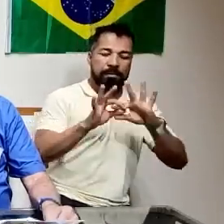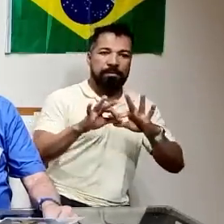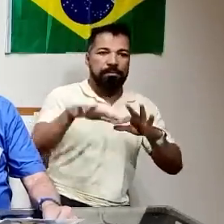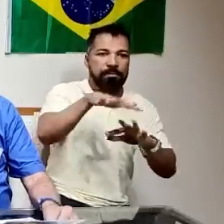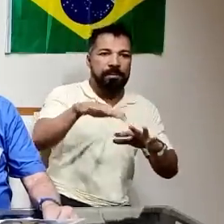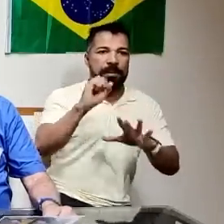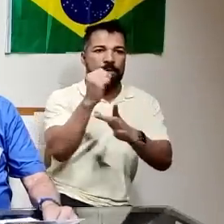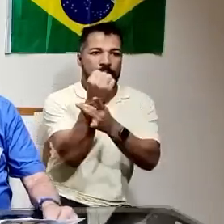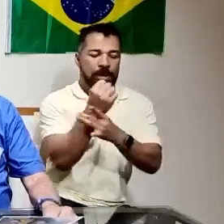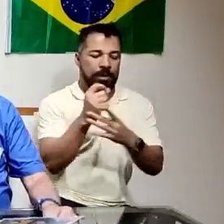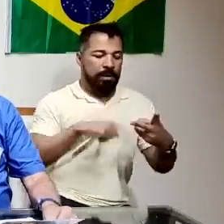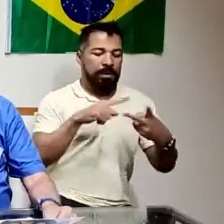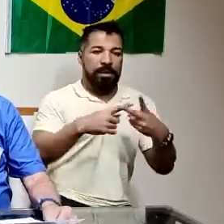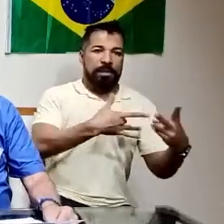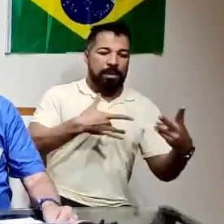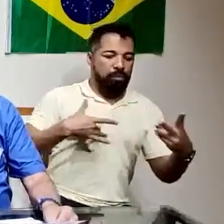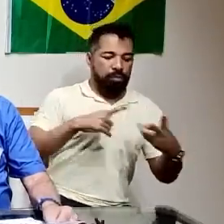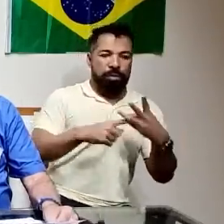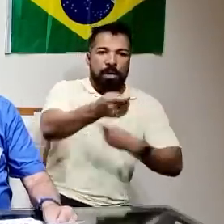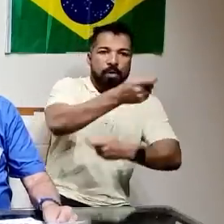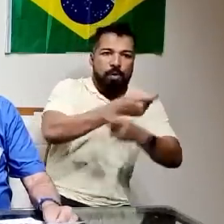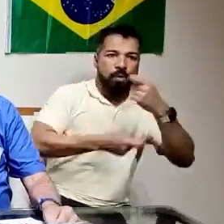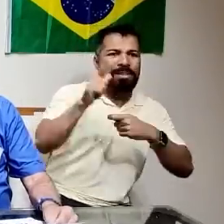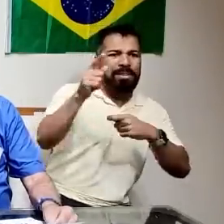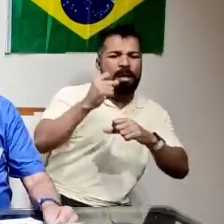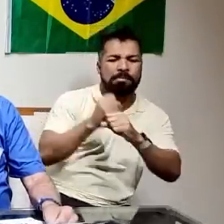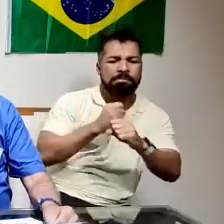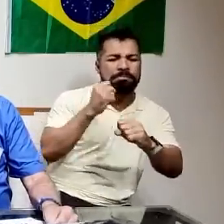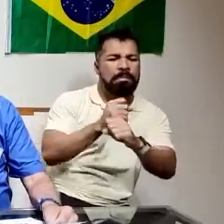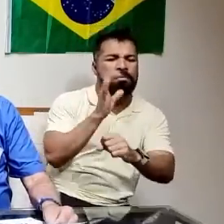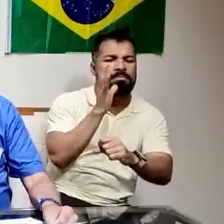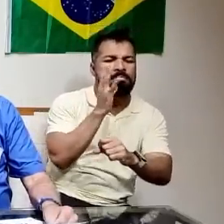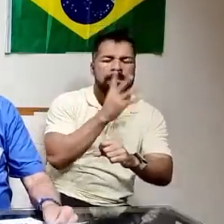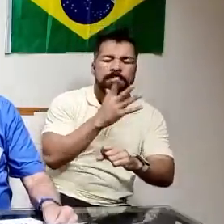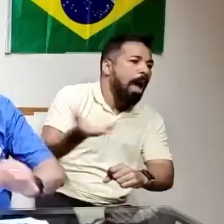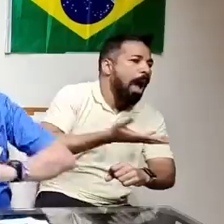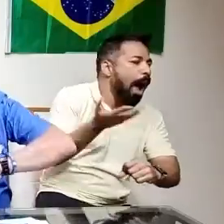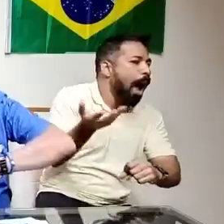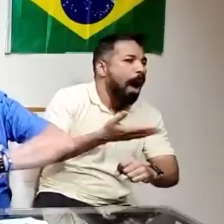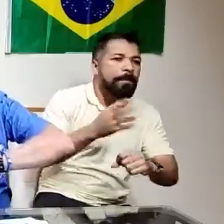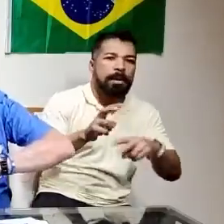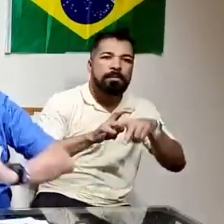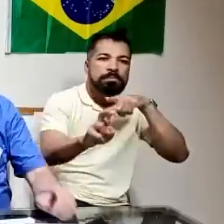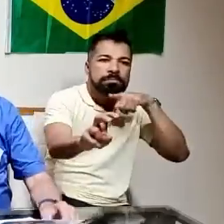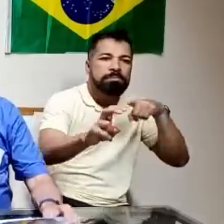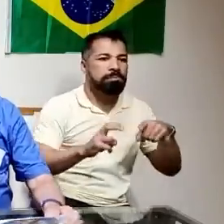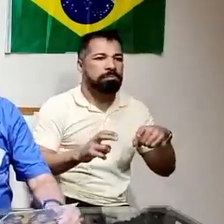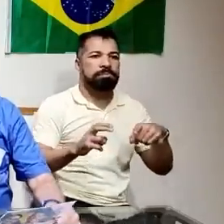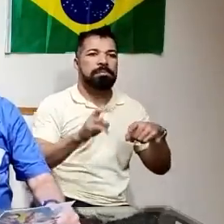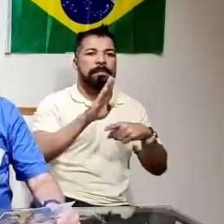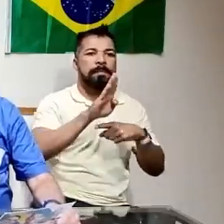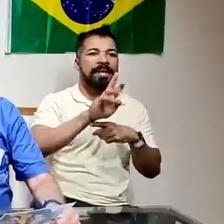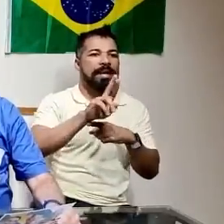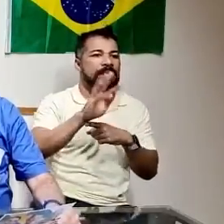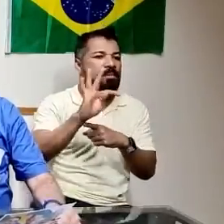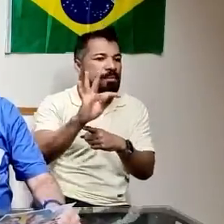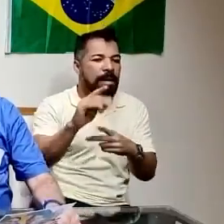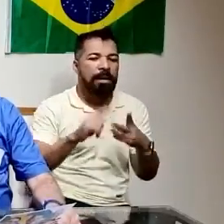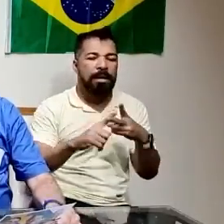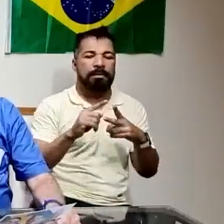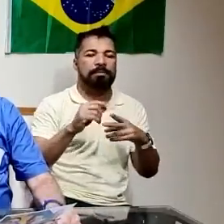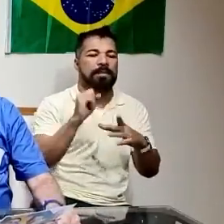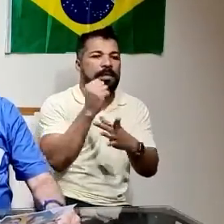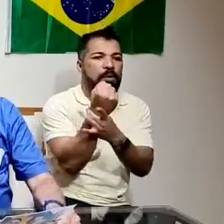campo da economia. Tem muita obra lá que está andando devagar, que a gente tem que fazer andar mais rápido, obra de mobilidade, né? Temos que investir na